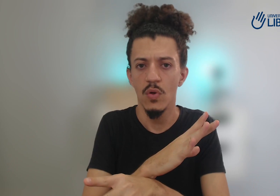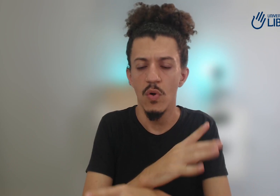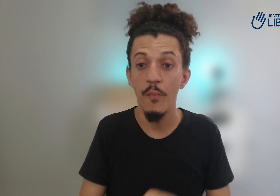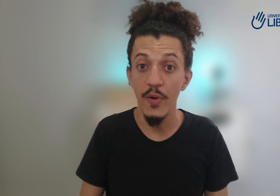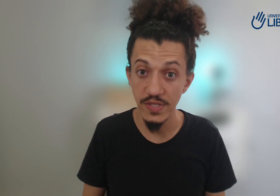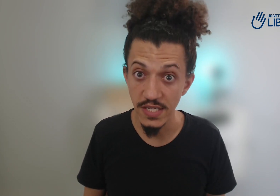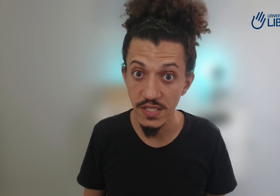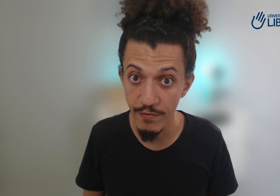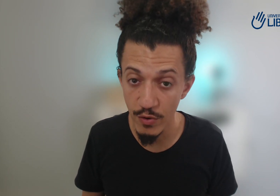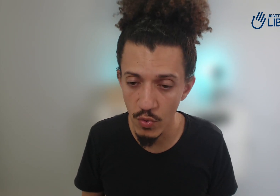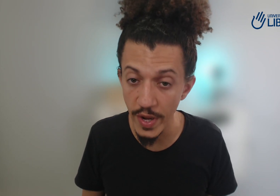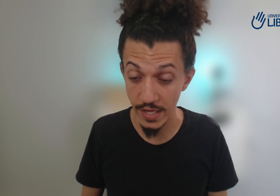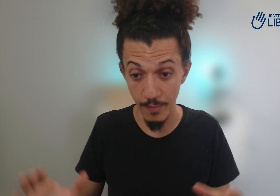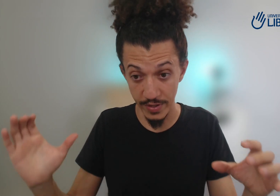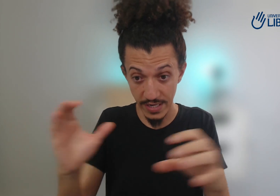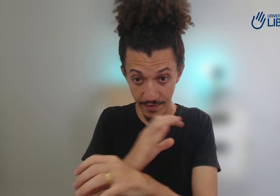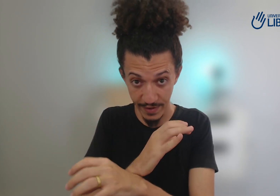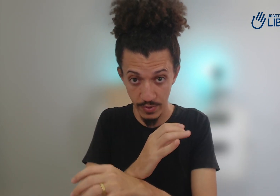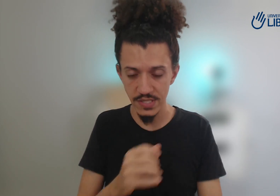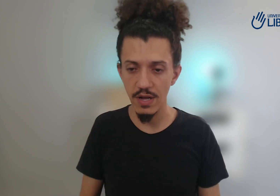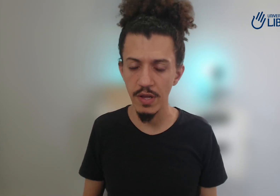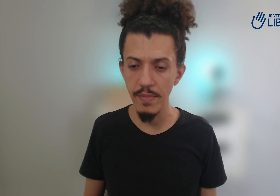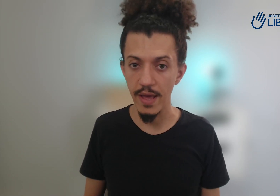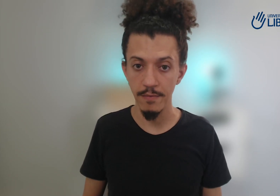o processo já foi concluído, que poderia ser feito com esse sinal também.